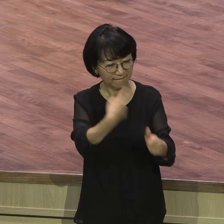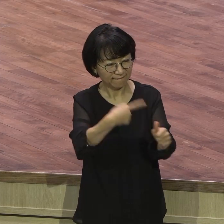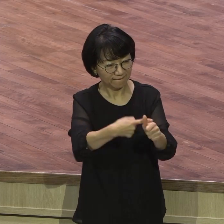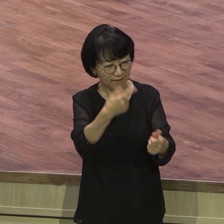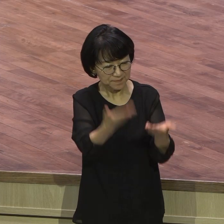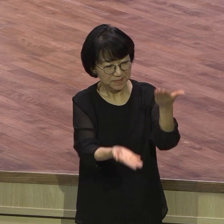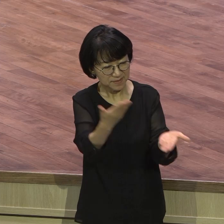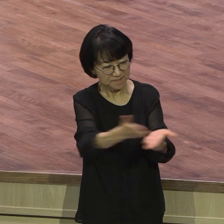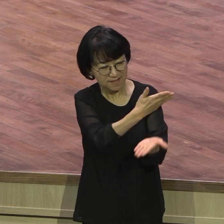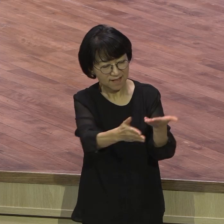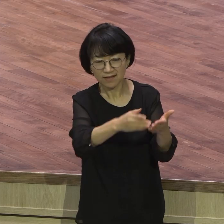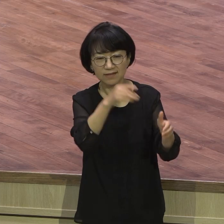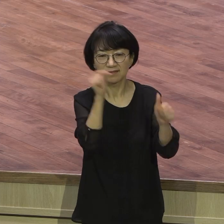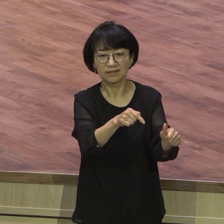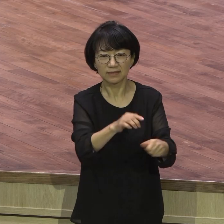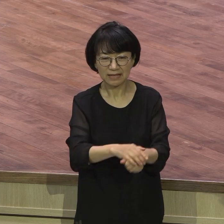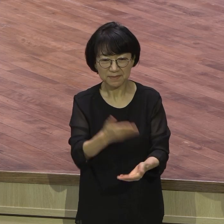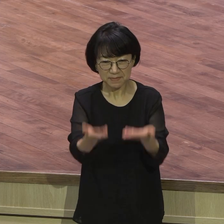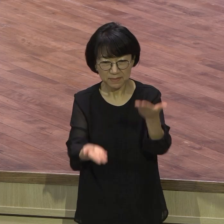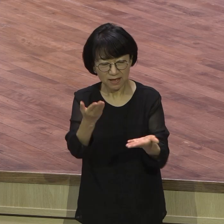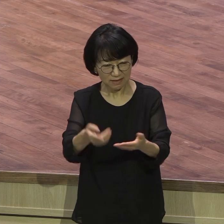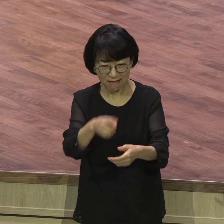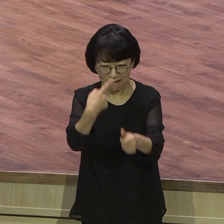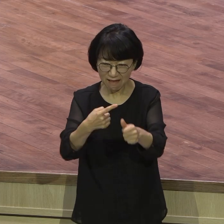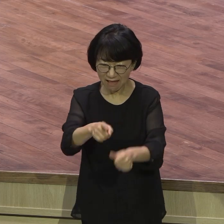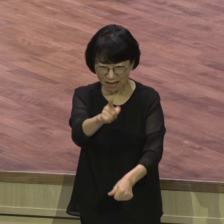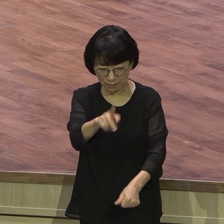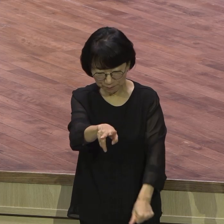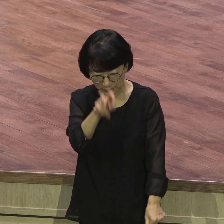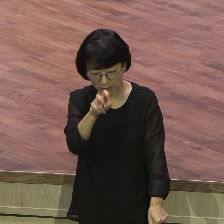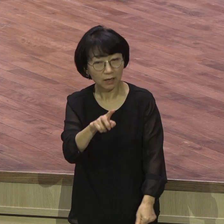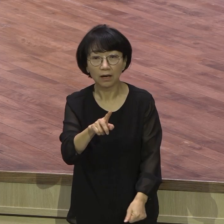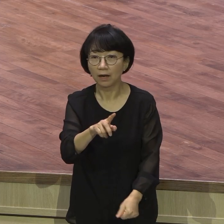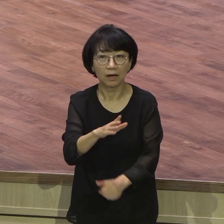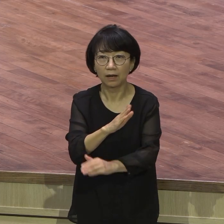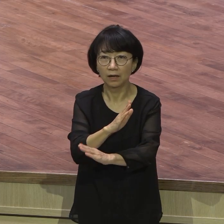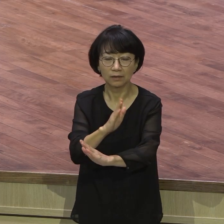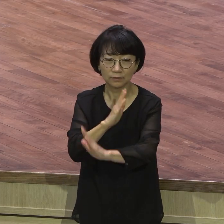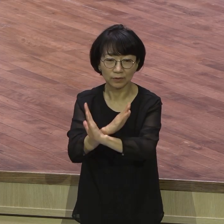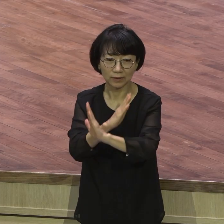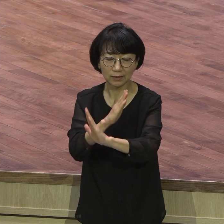아이고 꼴보기 싫어 하는 것마다 미워 그렇습니까